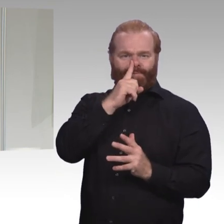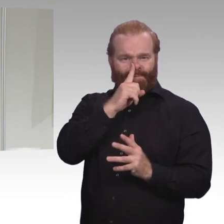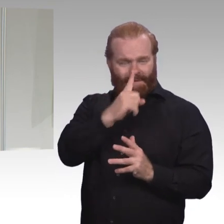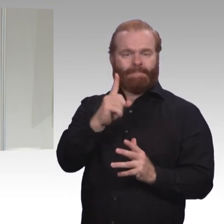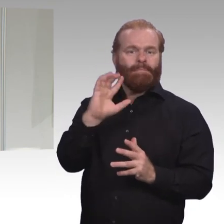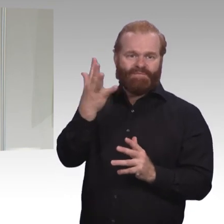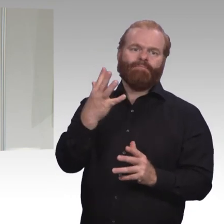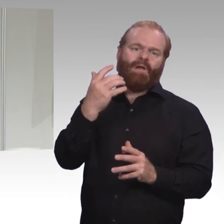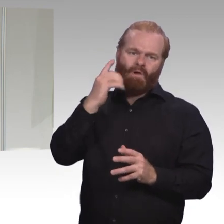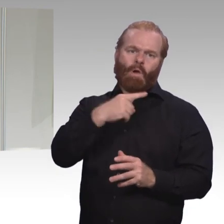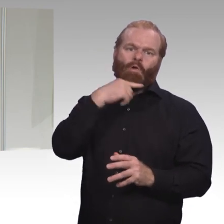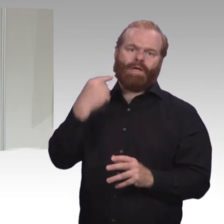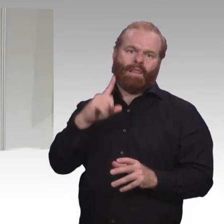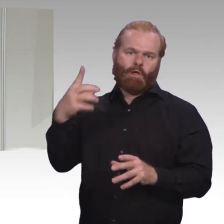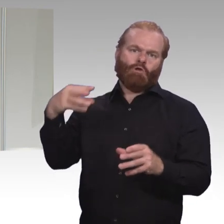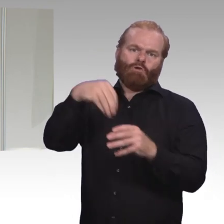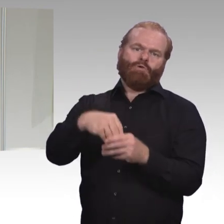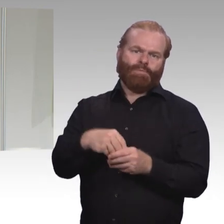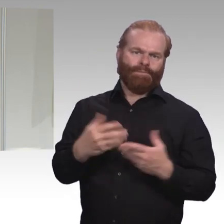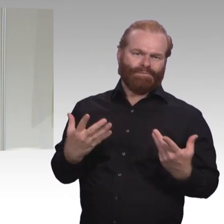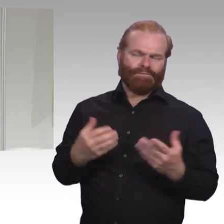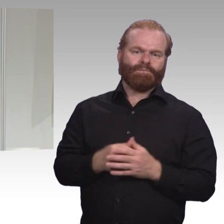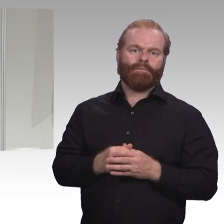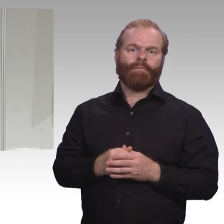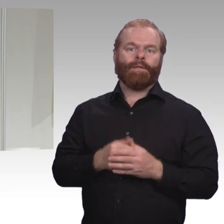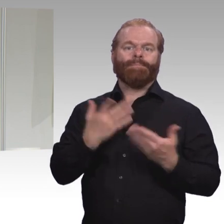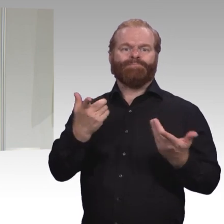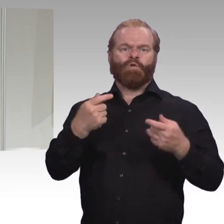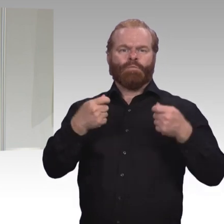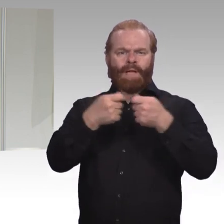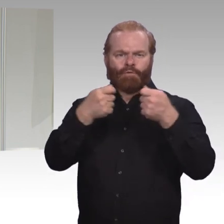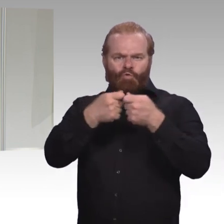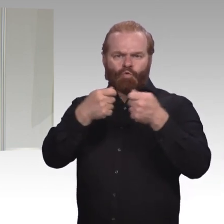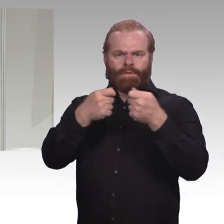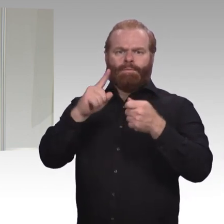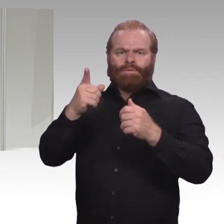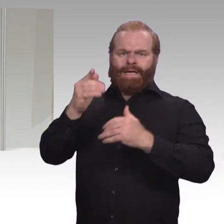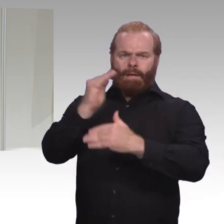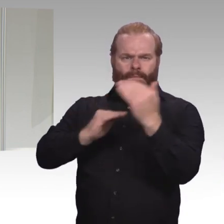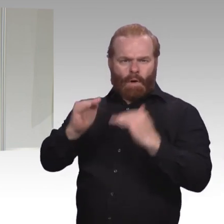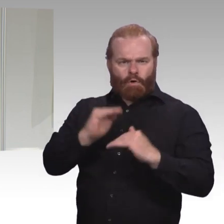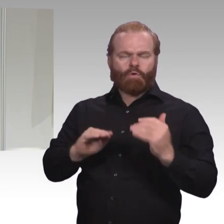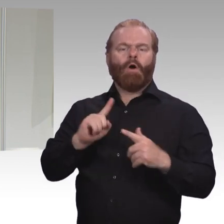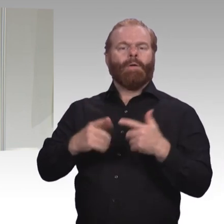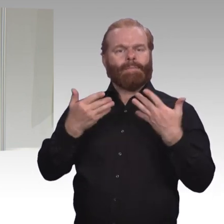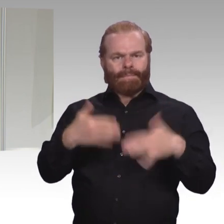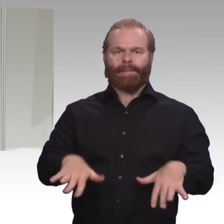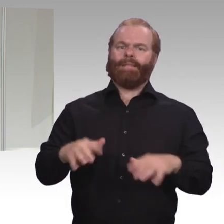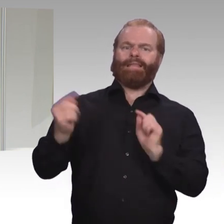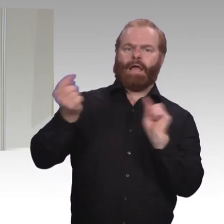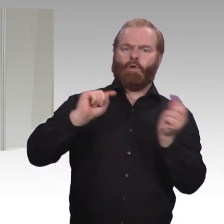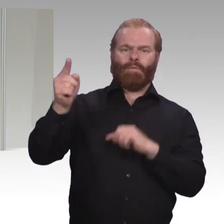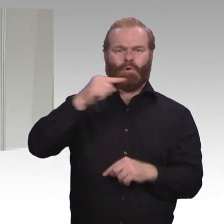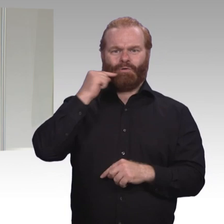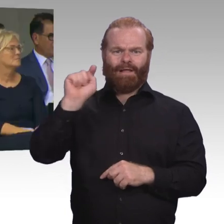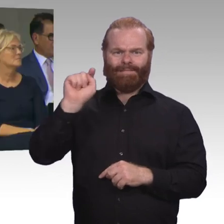Maßstab für diese Fragen? Offensichtlich aus Ihrer Sicht und insbesondere in Ihrer Rede eine Frage